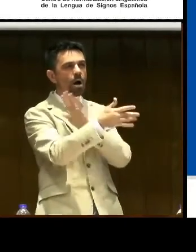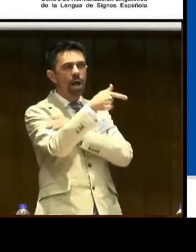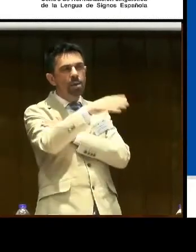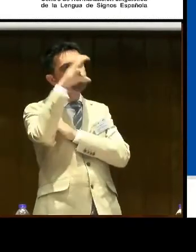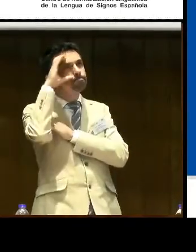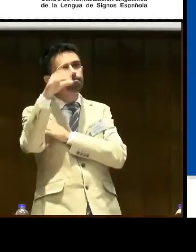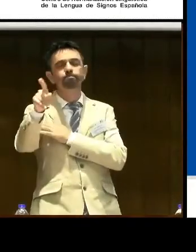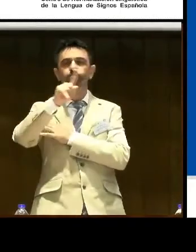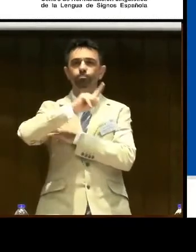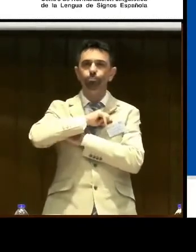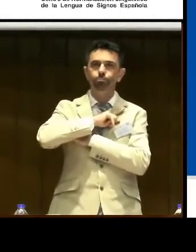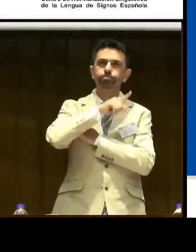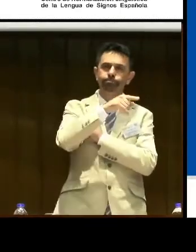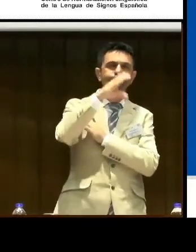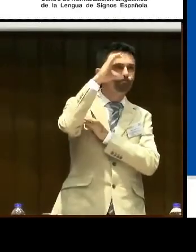hablé.